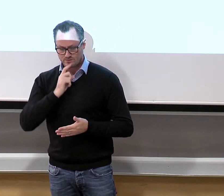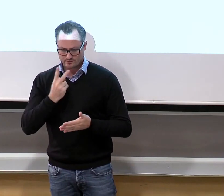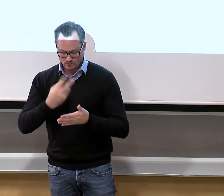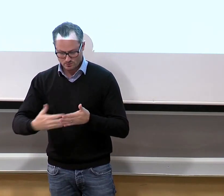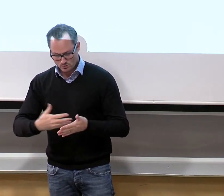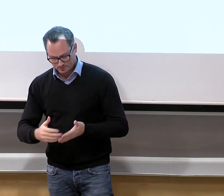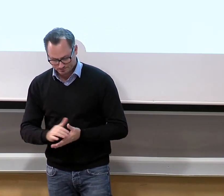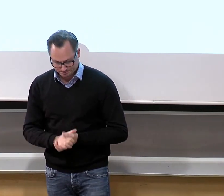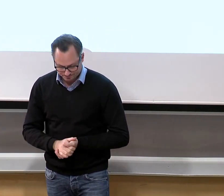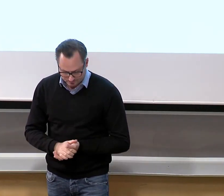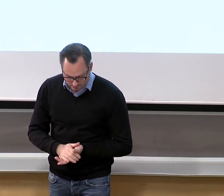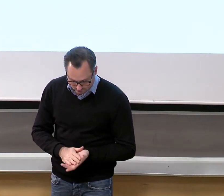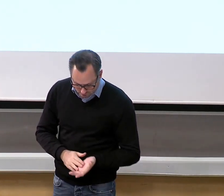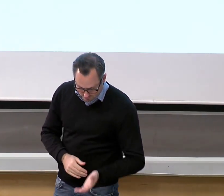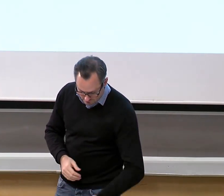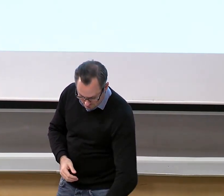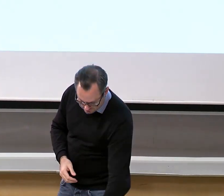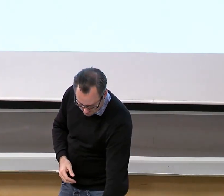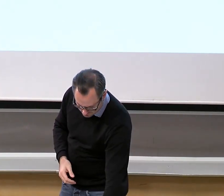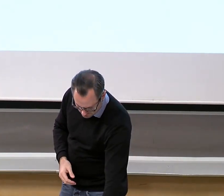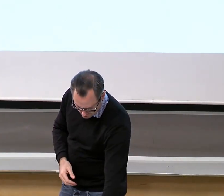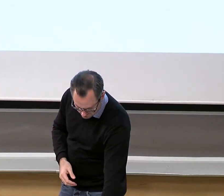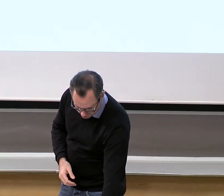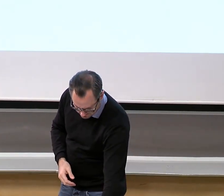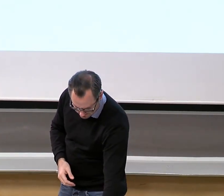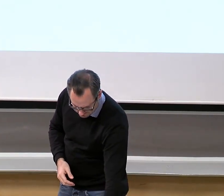Och då har man en pedagog, en tvåspråkig